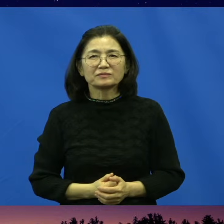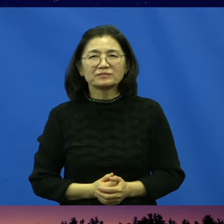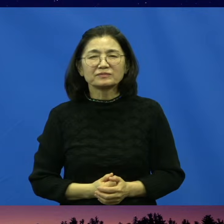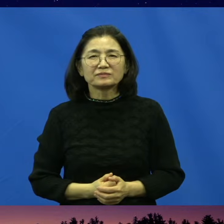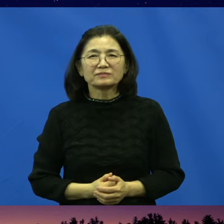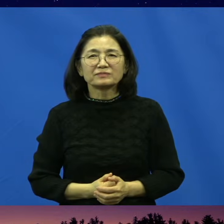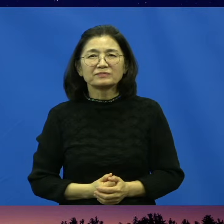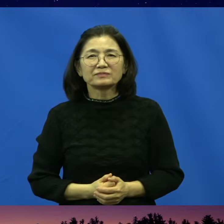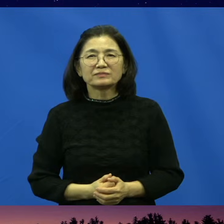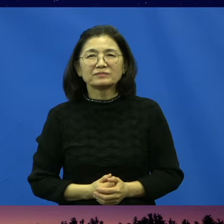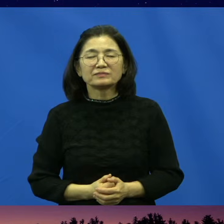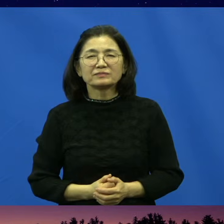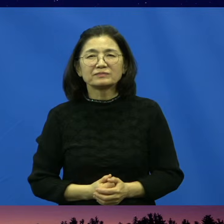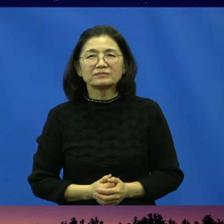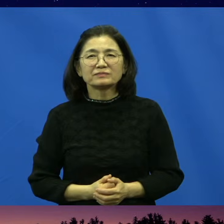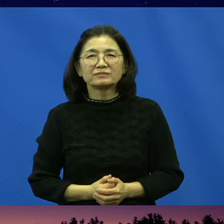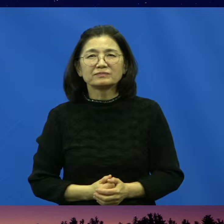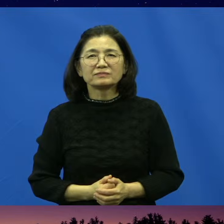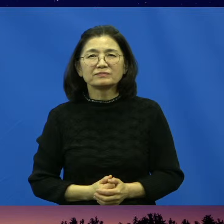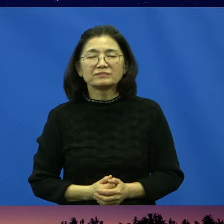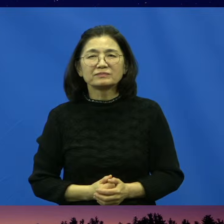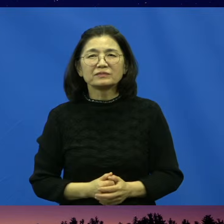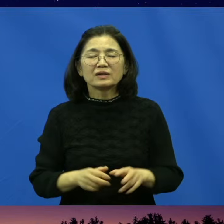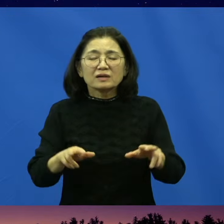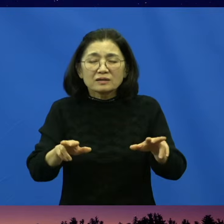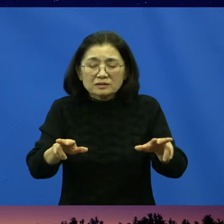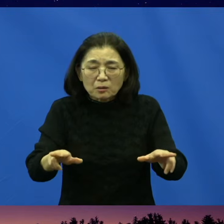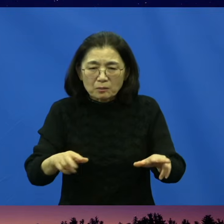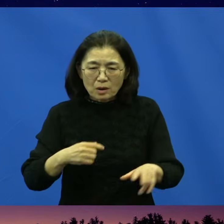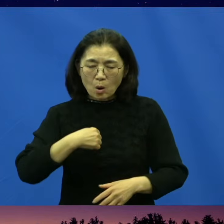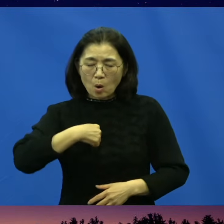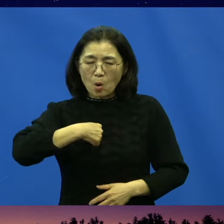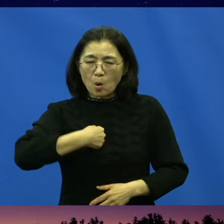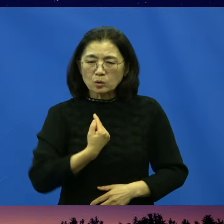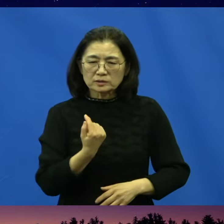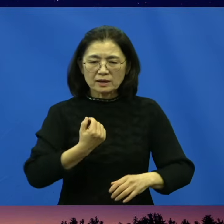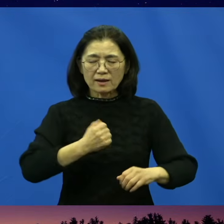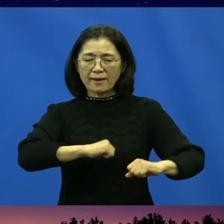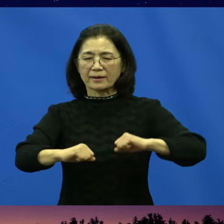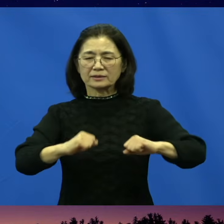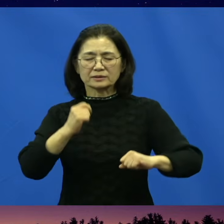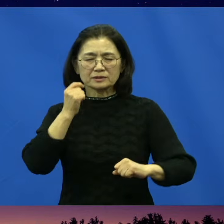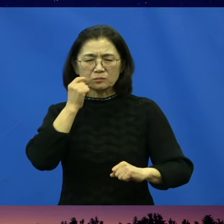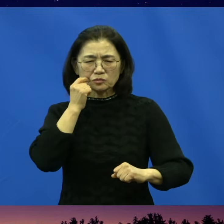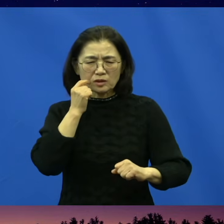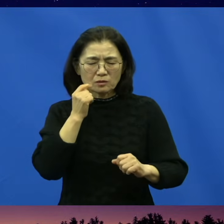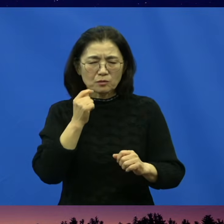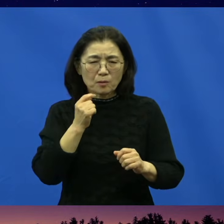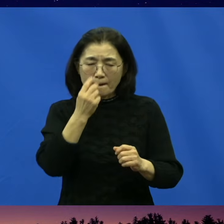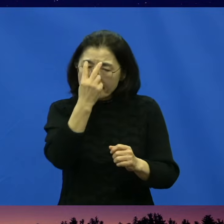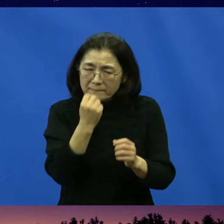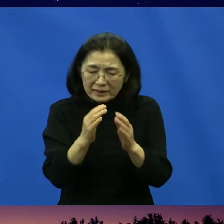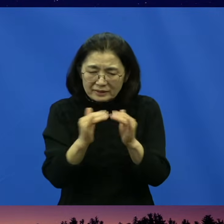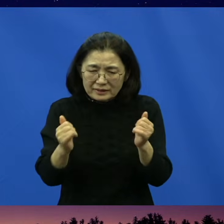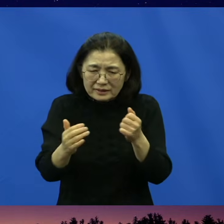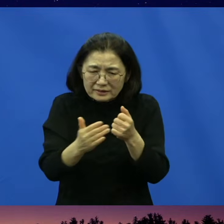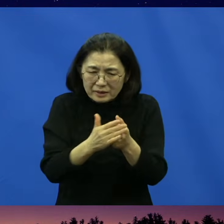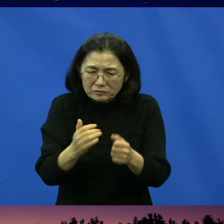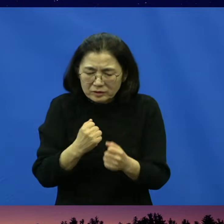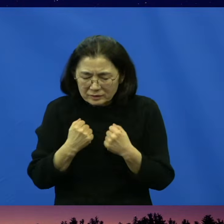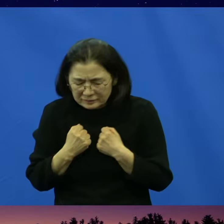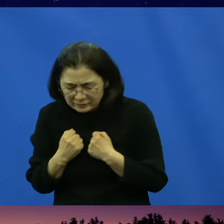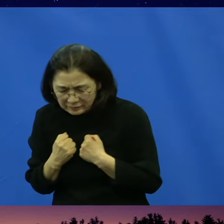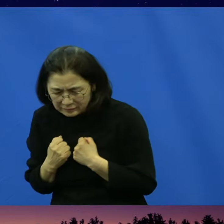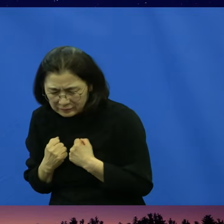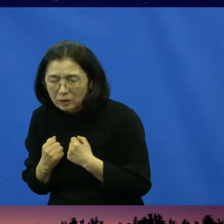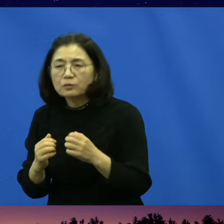겨우 멈춰있는 삶, 수동적인 그런 인생에서 벗어나려고 몸부림을 치고 있는데, 그래서